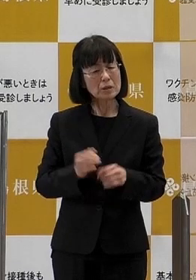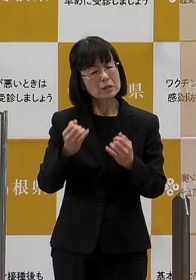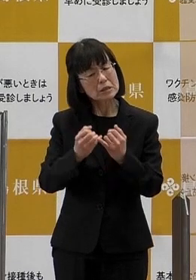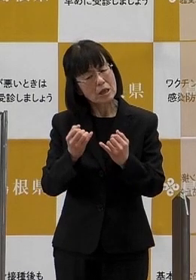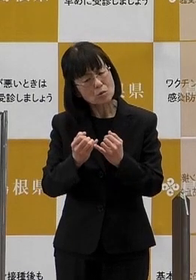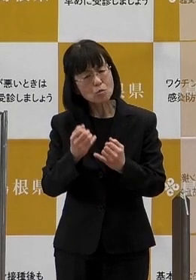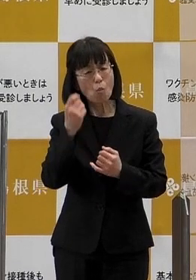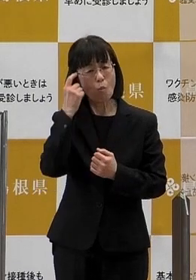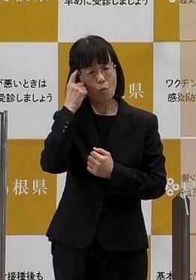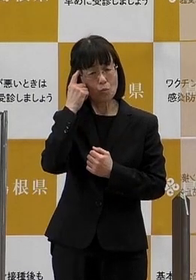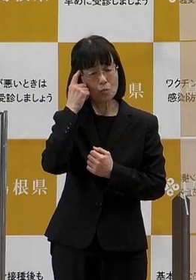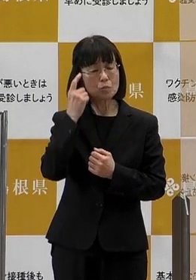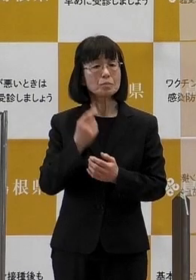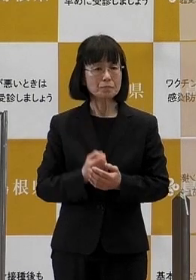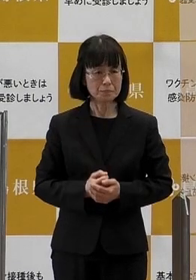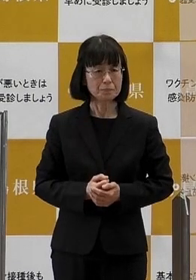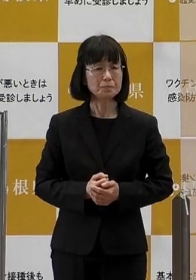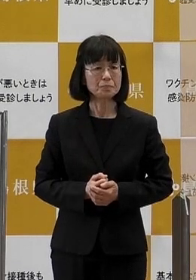これは